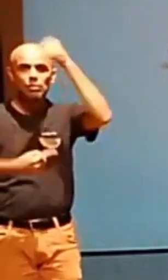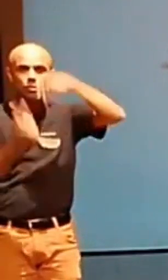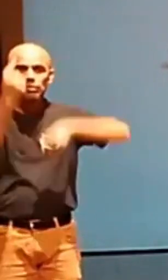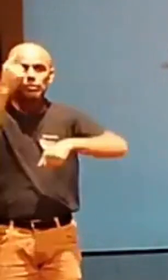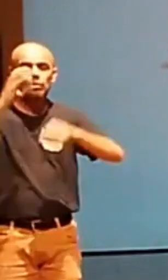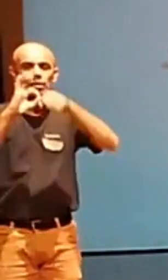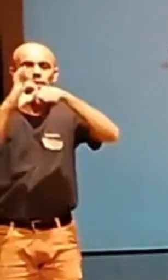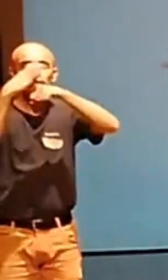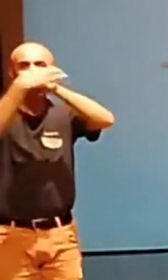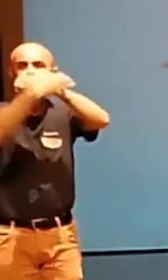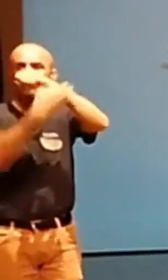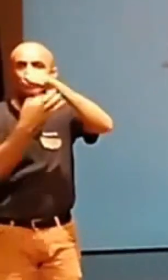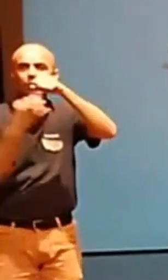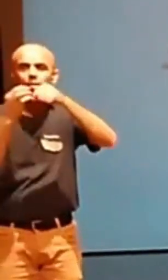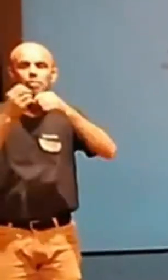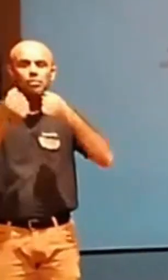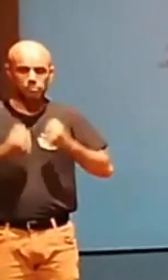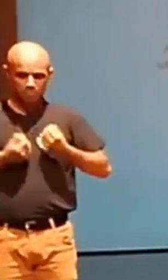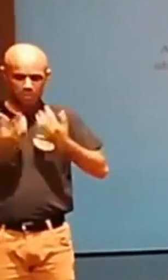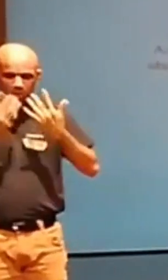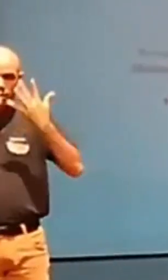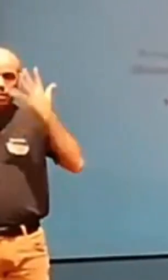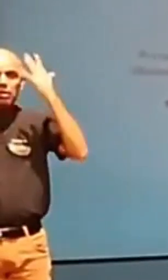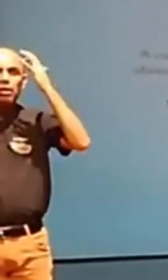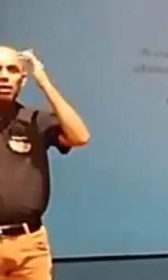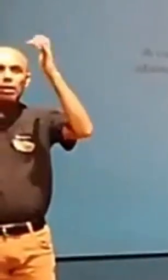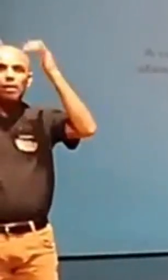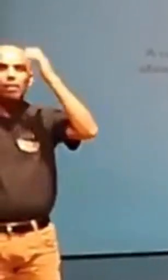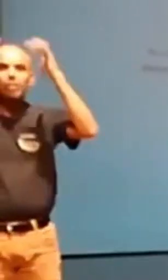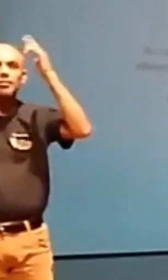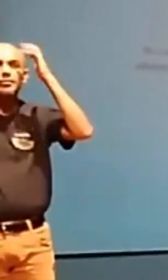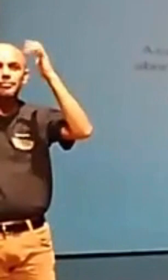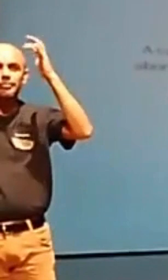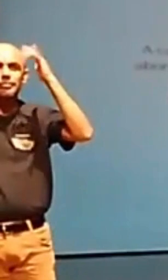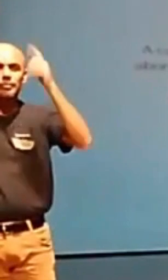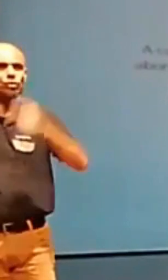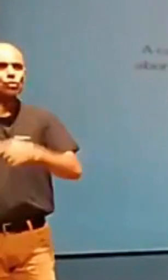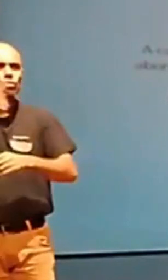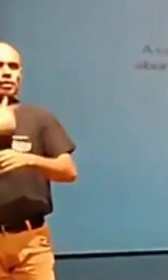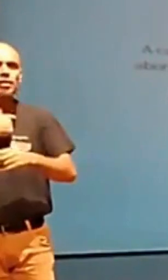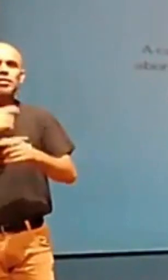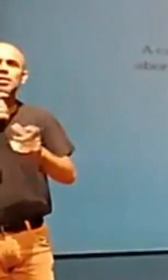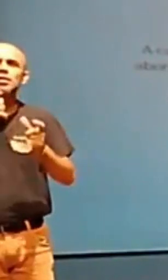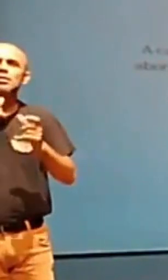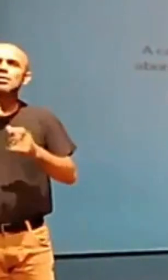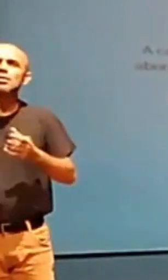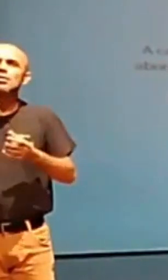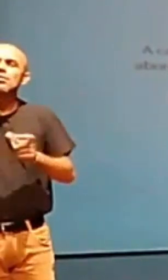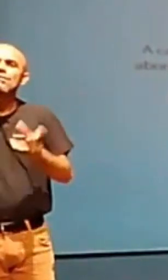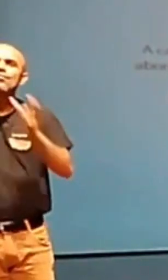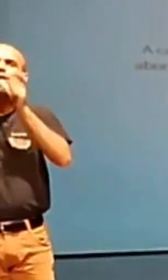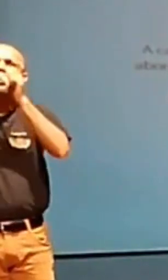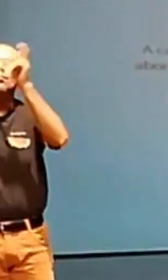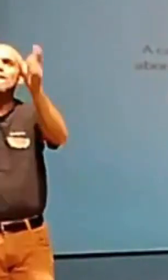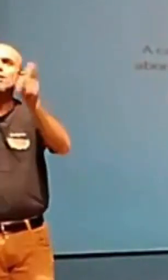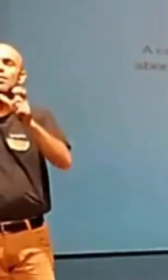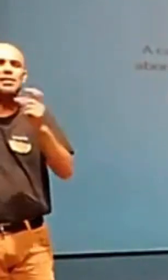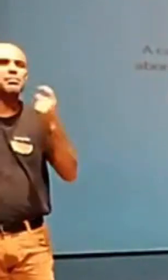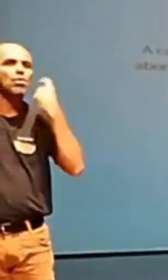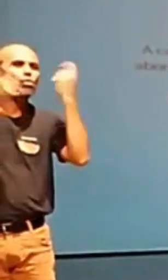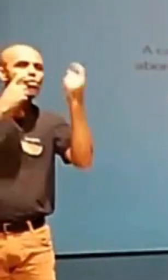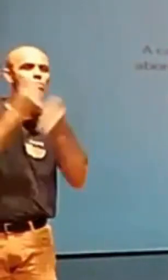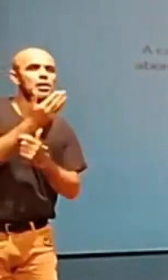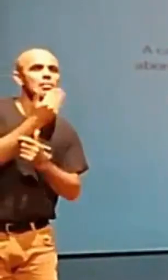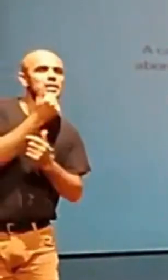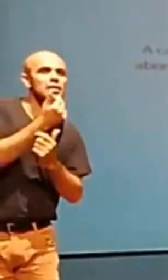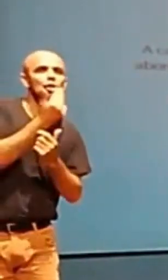células reverberam tudo o que a gente pensa, tudo o que a gente fala. A gente se preocupa com a alimentação, tem